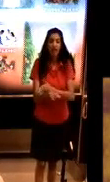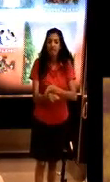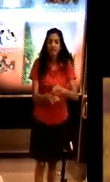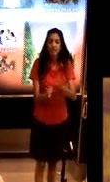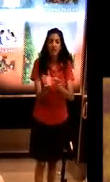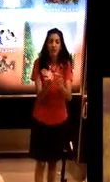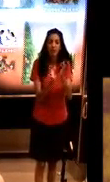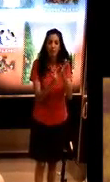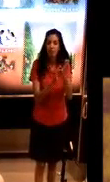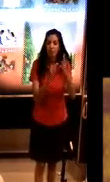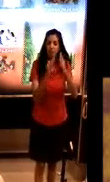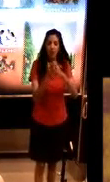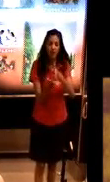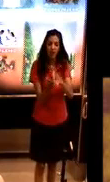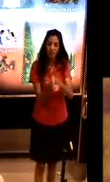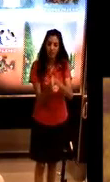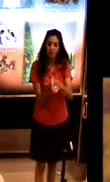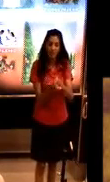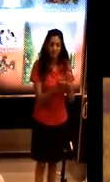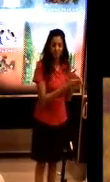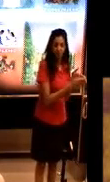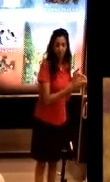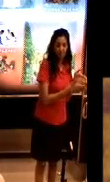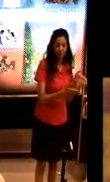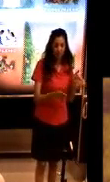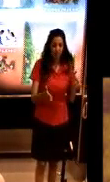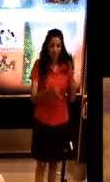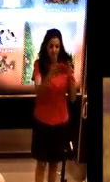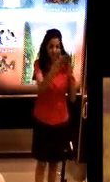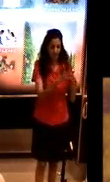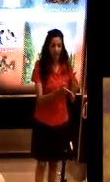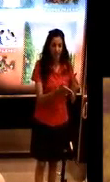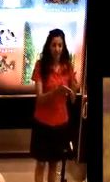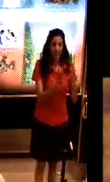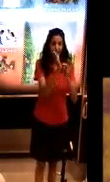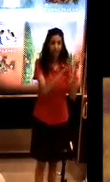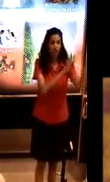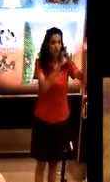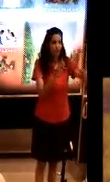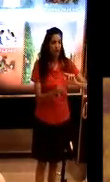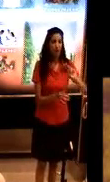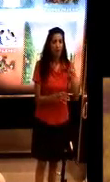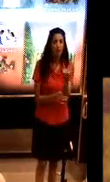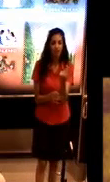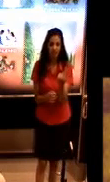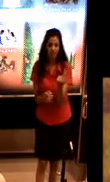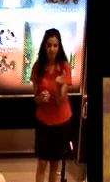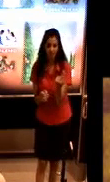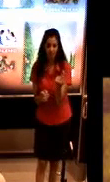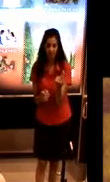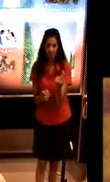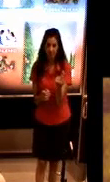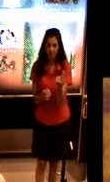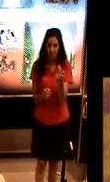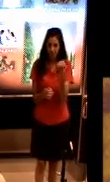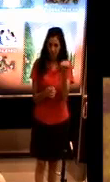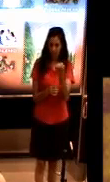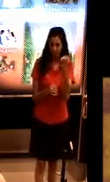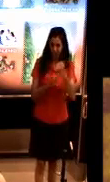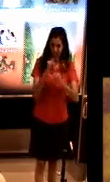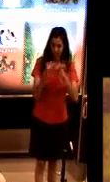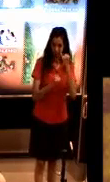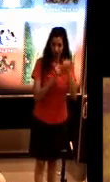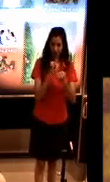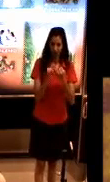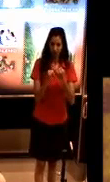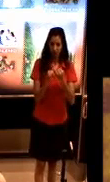la palabra de Dios, Cristo iba a morir por la raza humana. Él iba a morir, y yo quiero recalcar algo, hermanos.